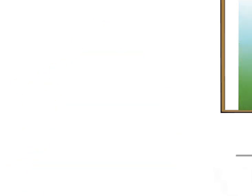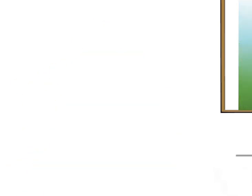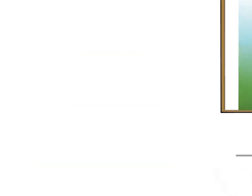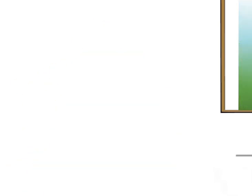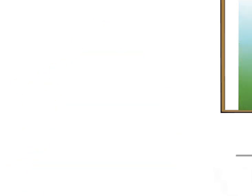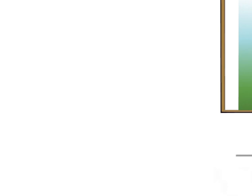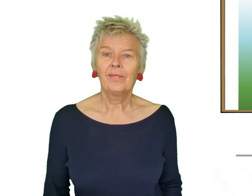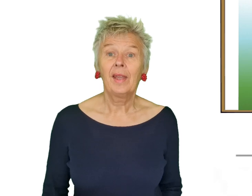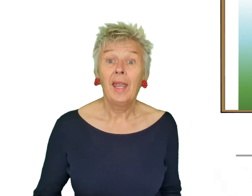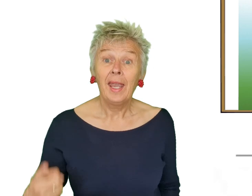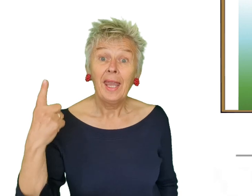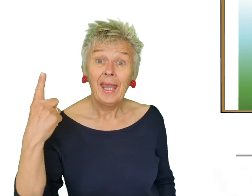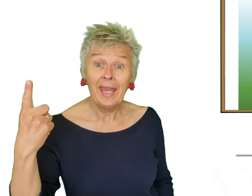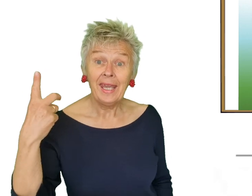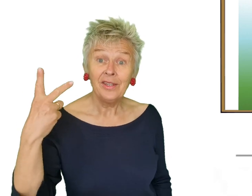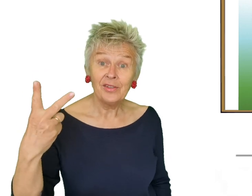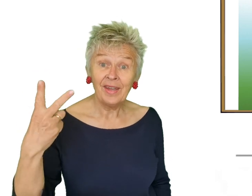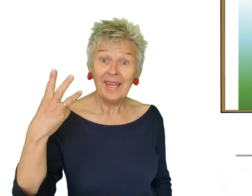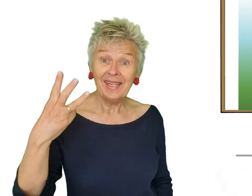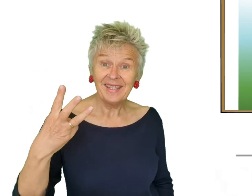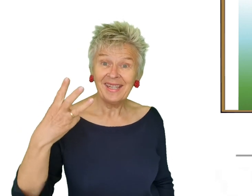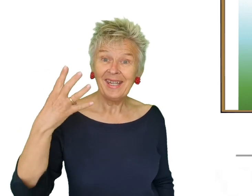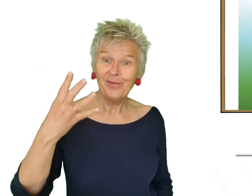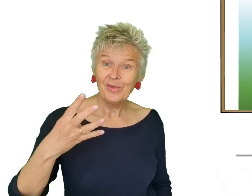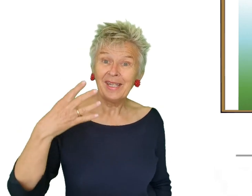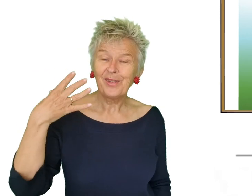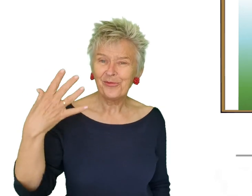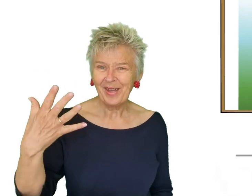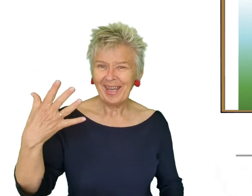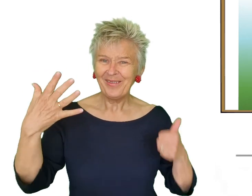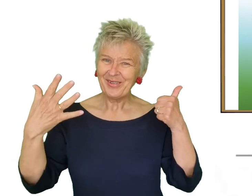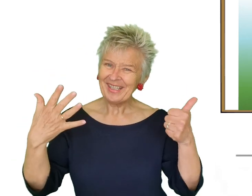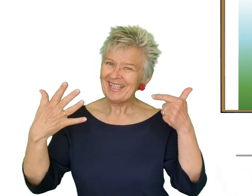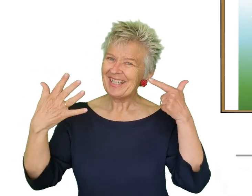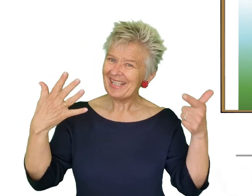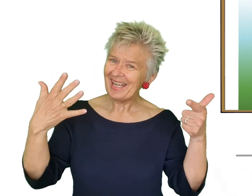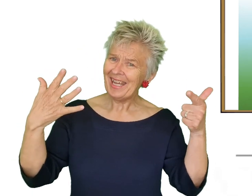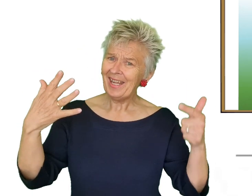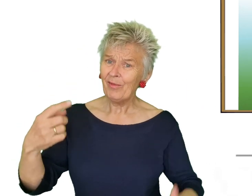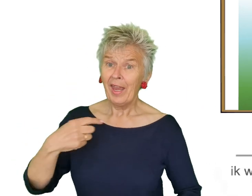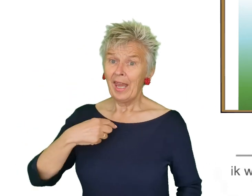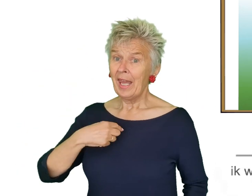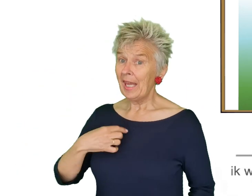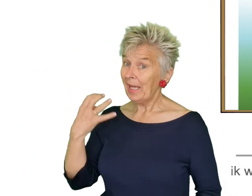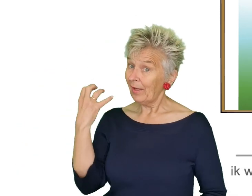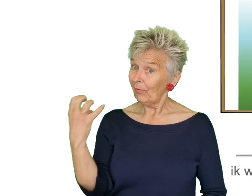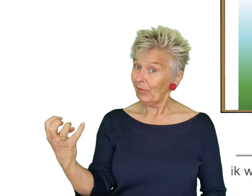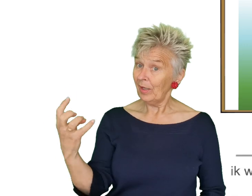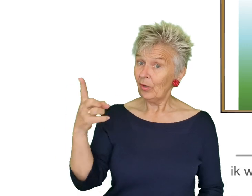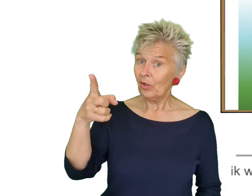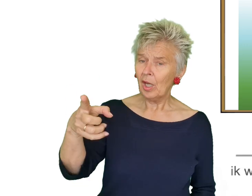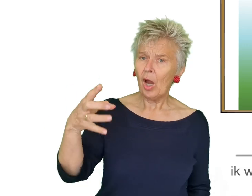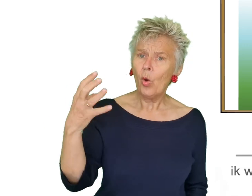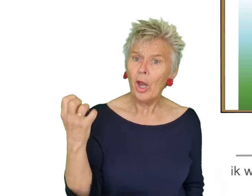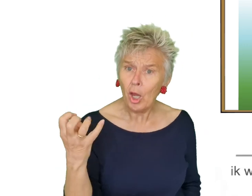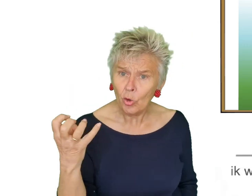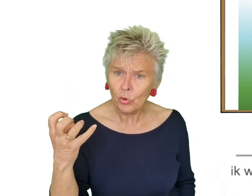mama 1 2 3 4 5 6 7 Ik wil jou heel